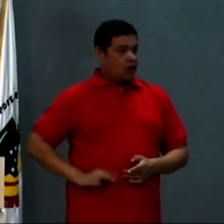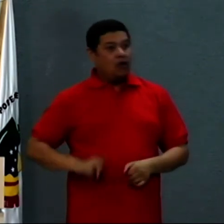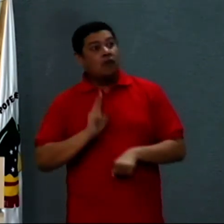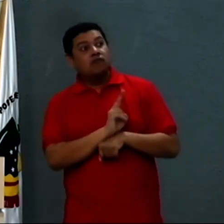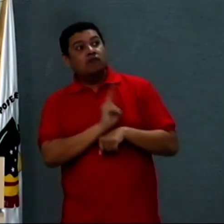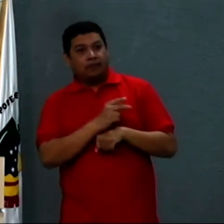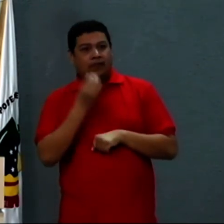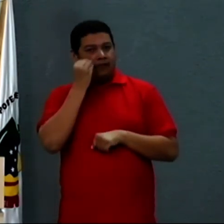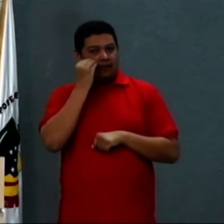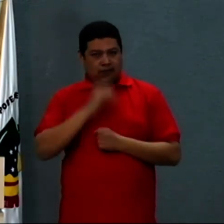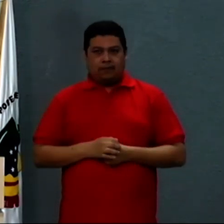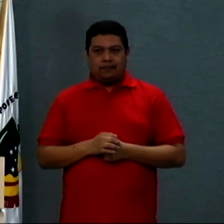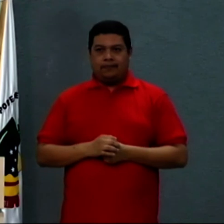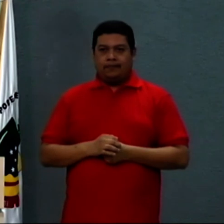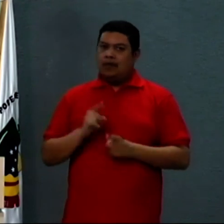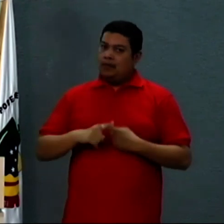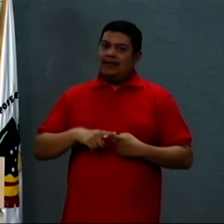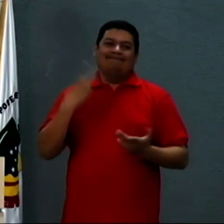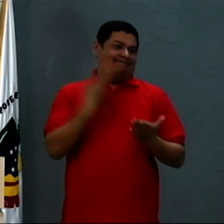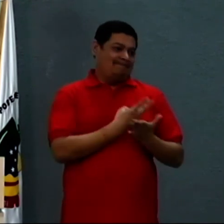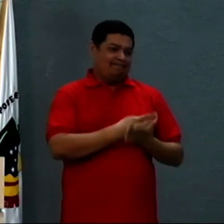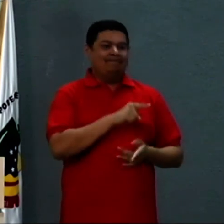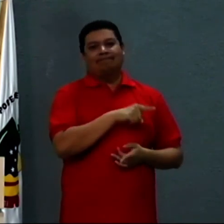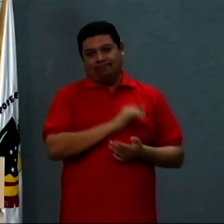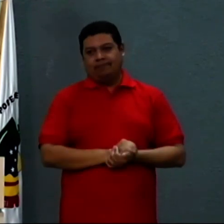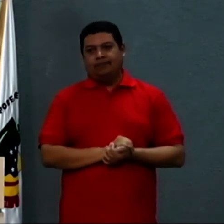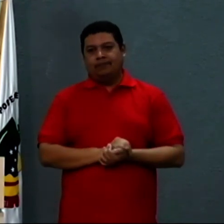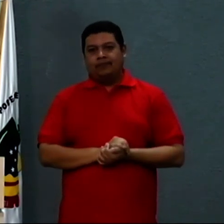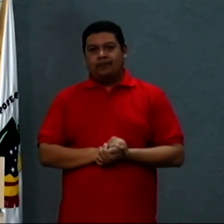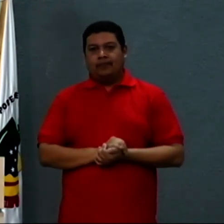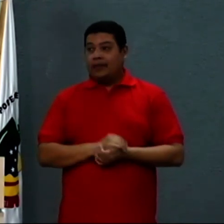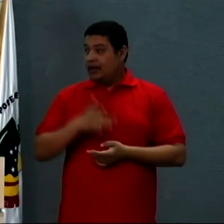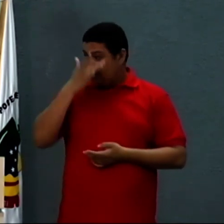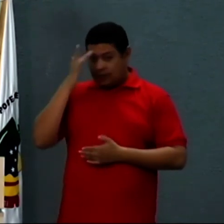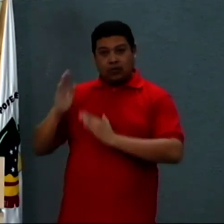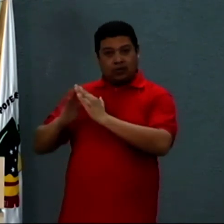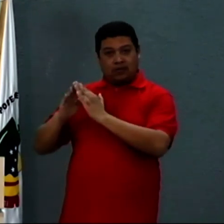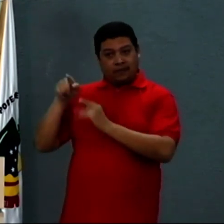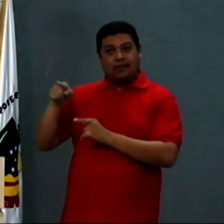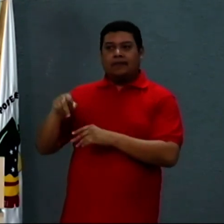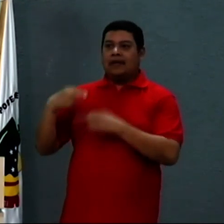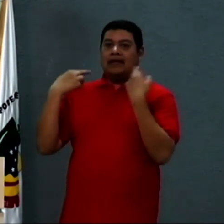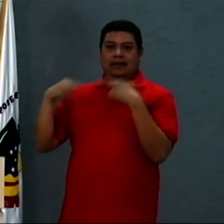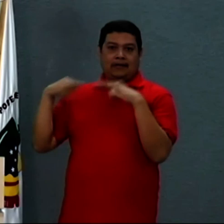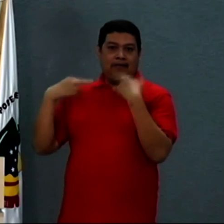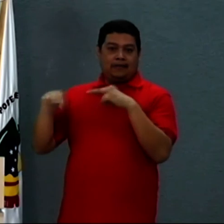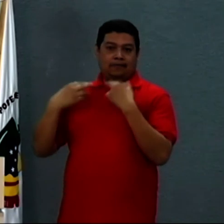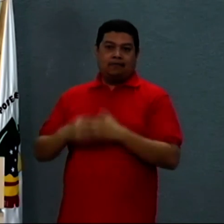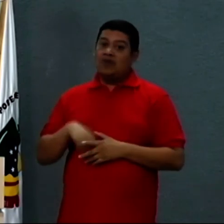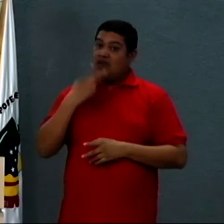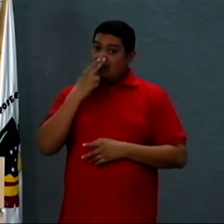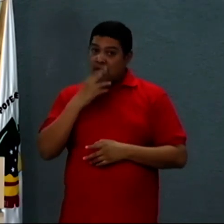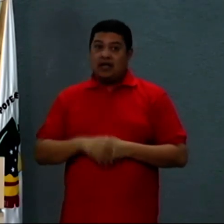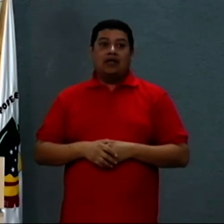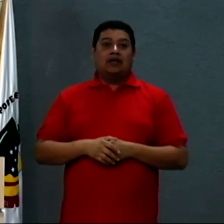toda essa situação, que realmente não está legal, o dinheiro está indo de qualquer maneira, e os moradores reclamando, daqui a pouco nós não vamos ter ponte ali no Pedro Rodrigues,